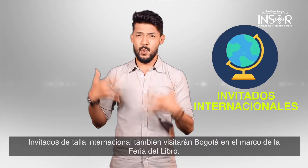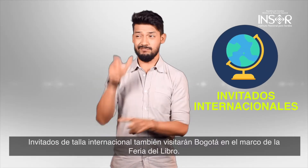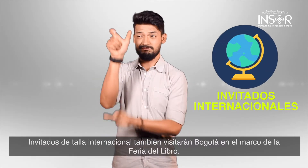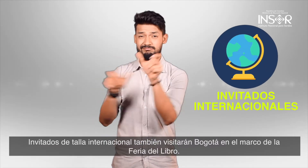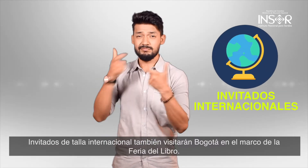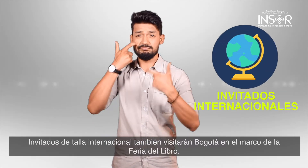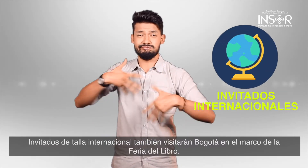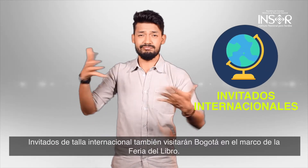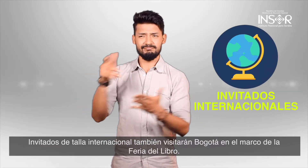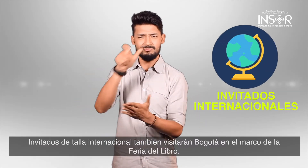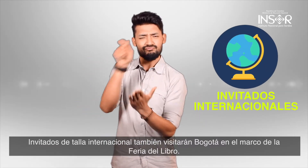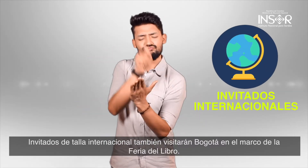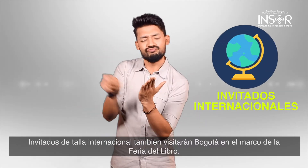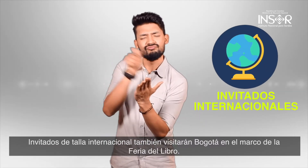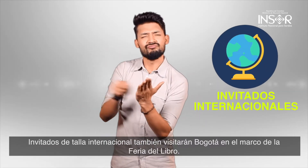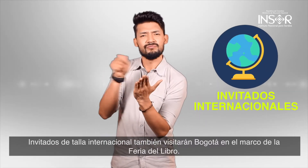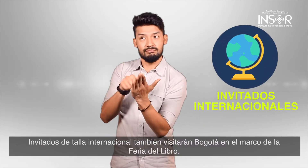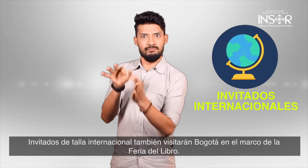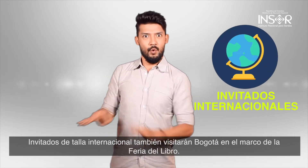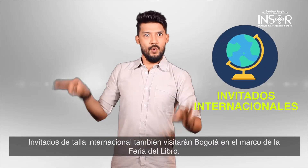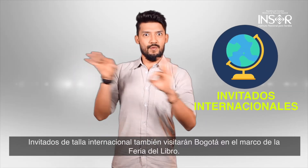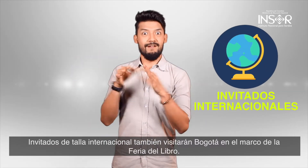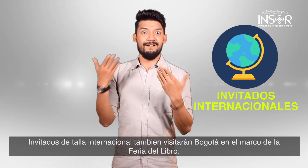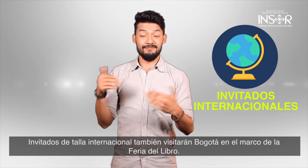Invitados de Talle Internacional también visitarán Bogotá en el marco de la Feria del Libro. Libro.